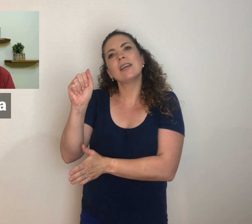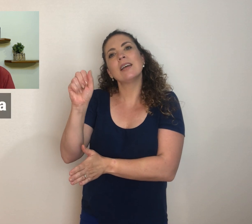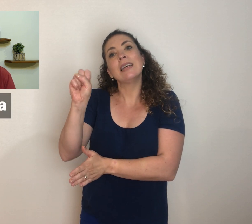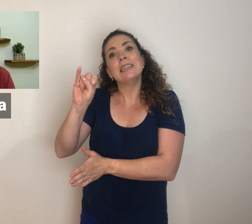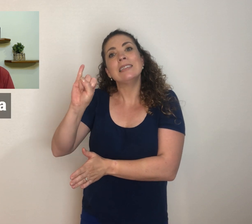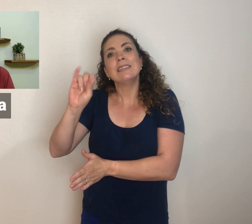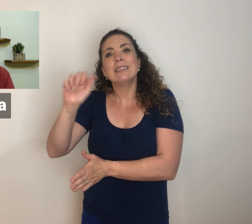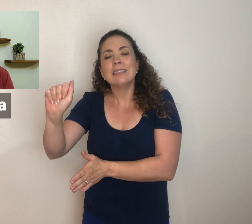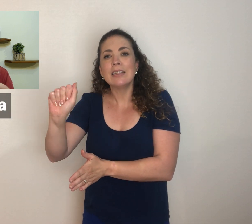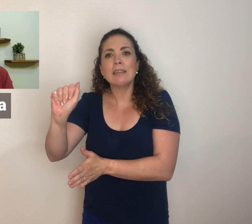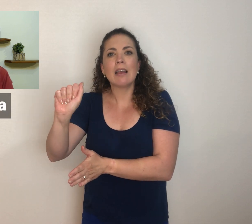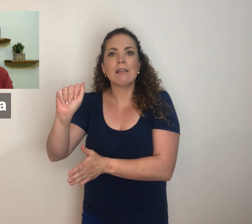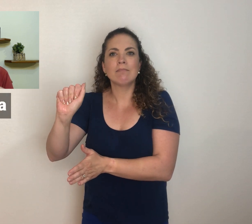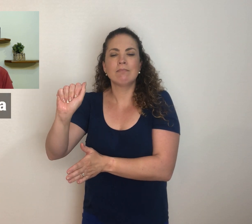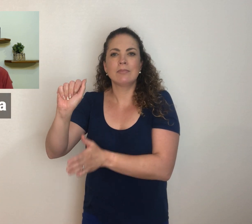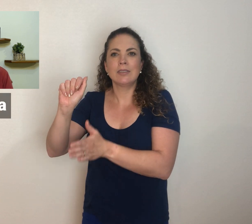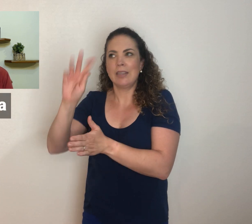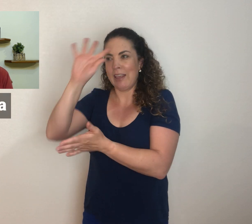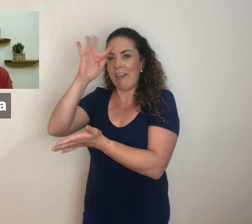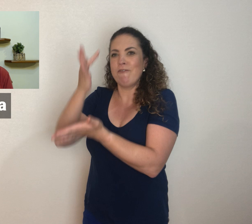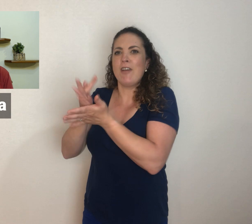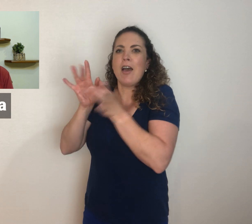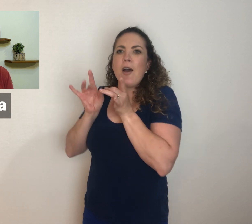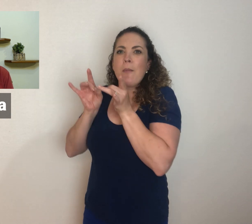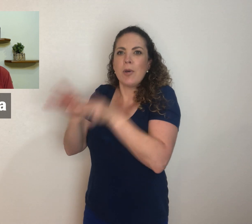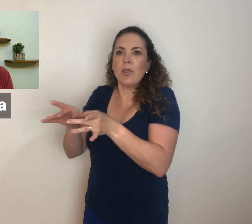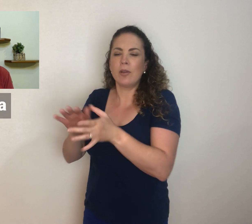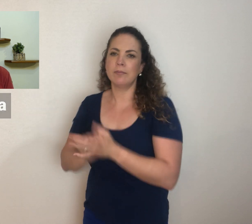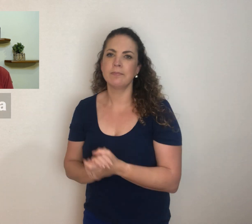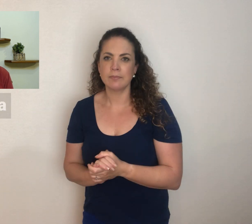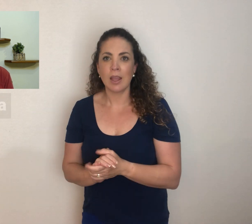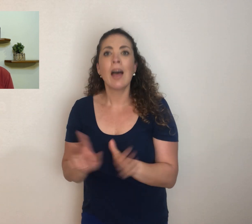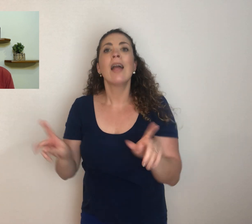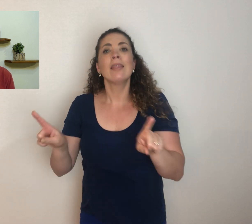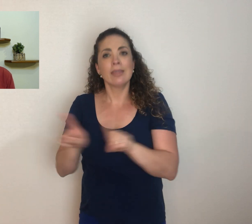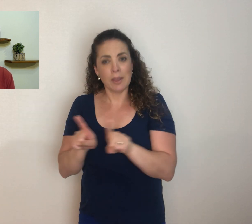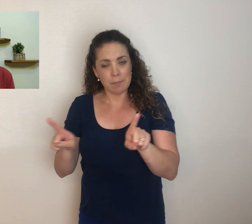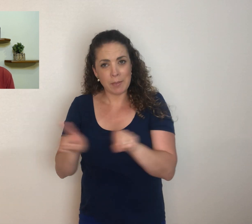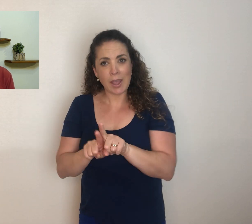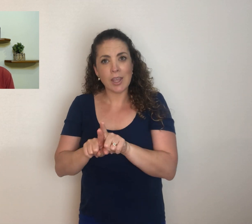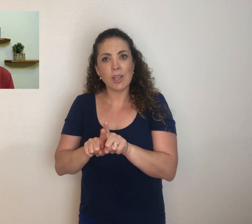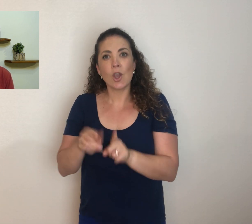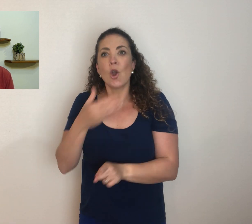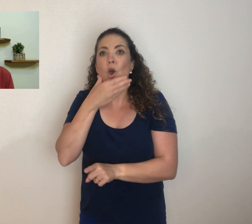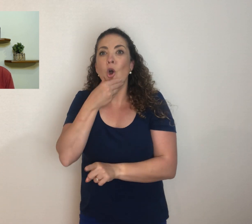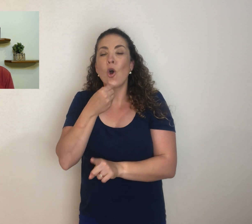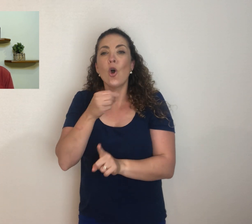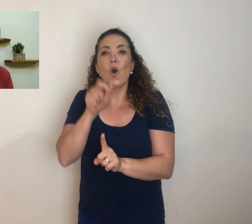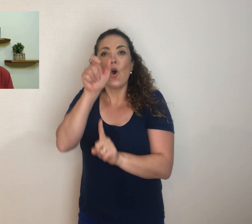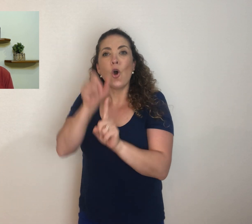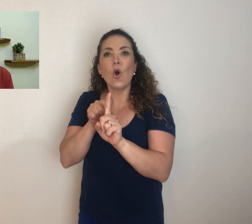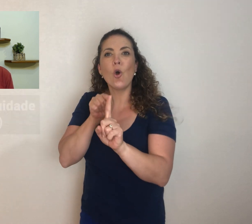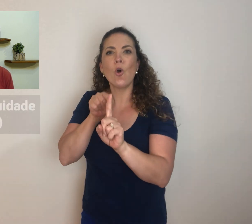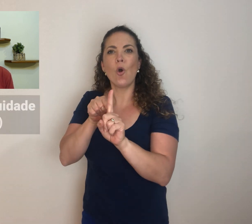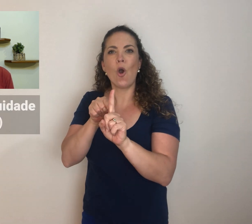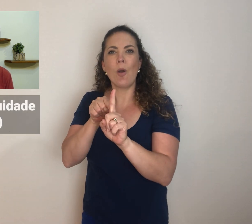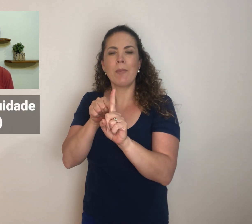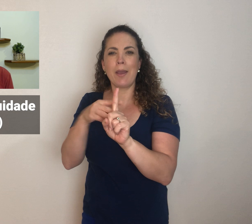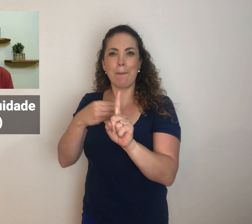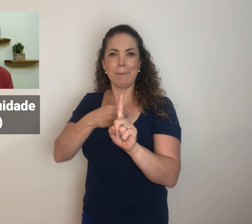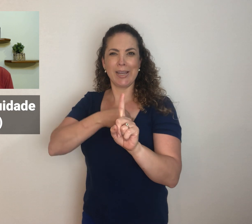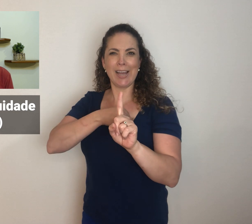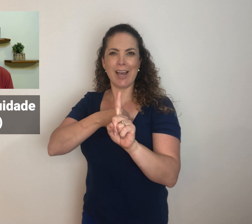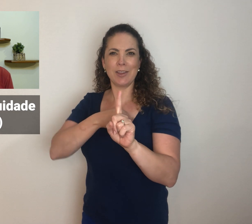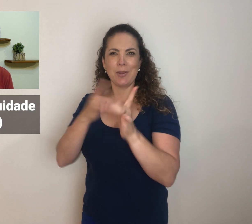Então, irmãos, já comecemos a pensar, devemos já nos perguntar, a volta do